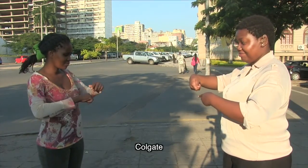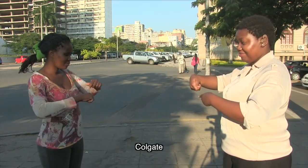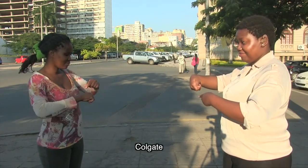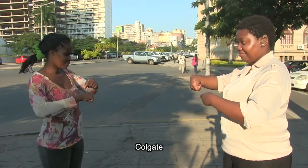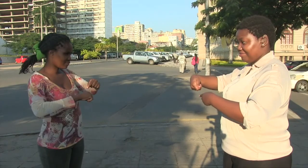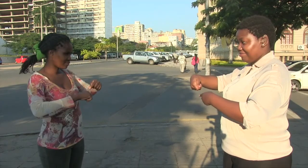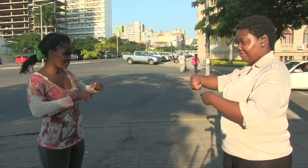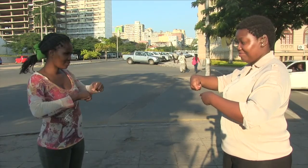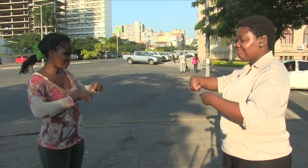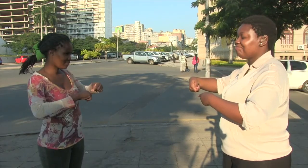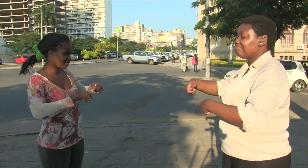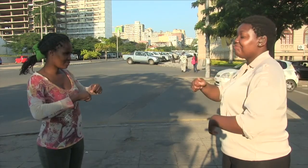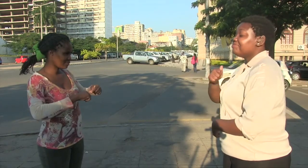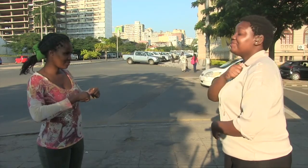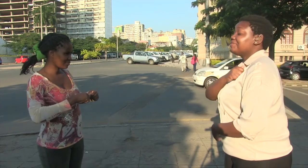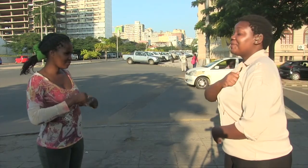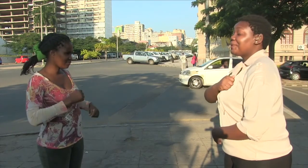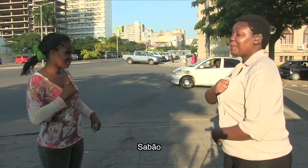Colgate.